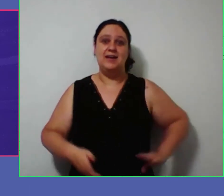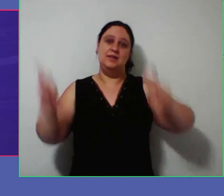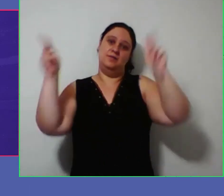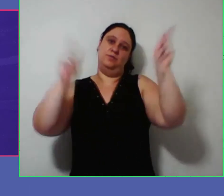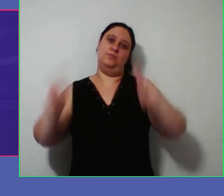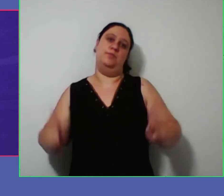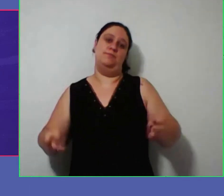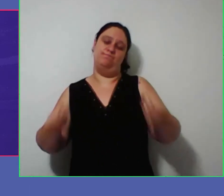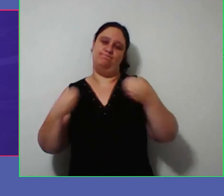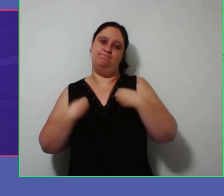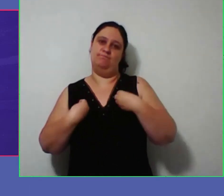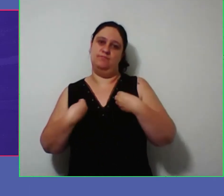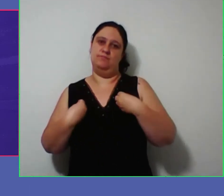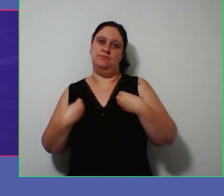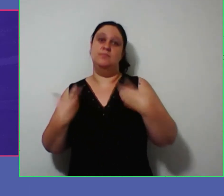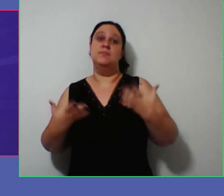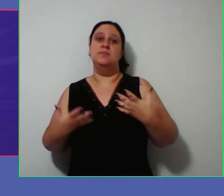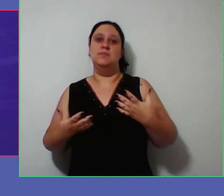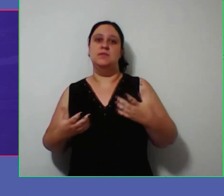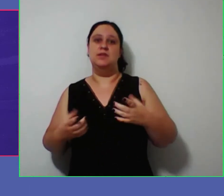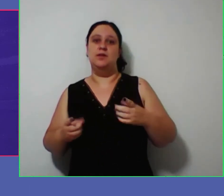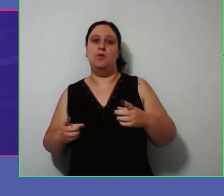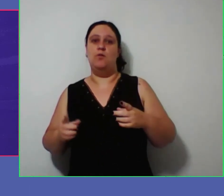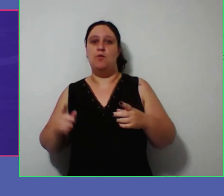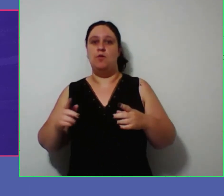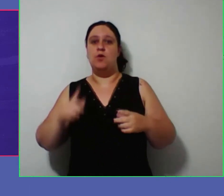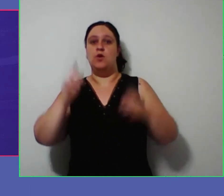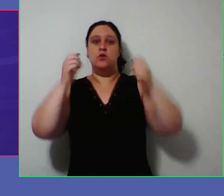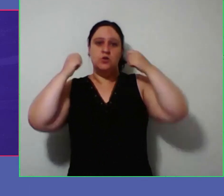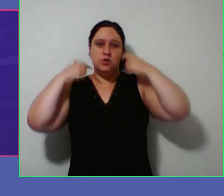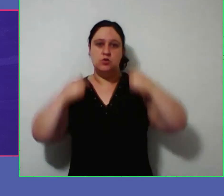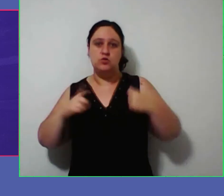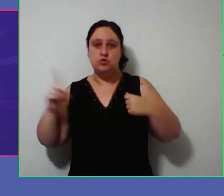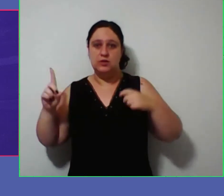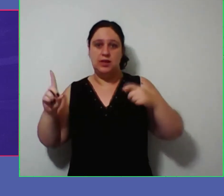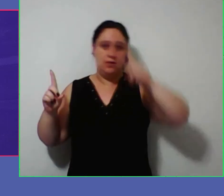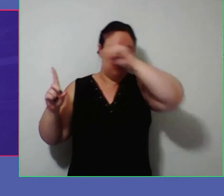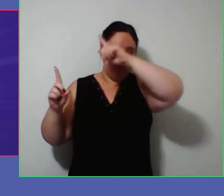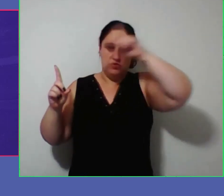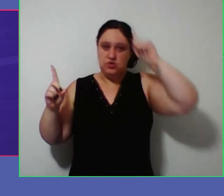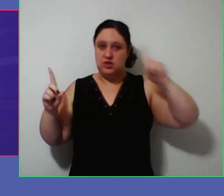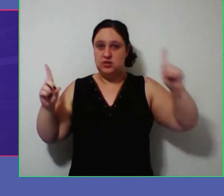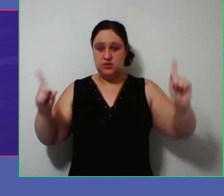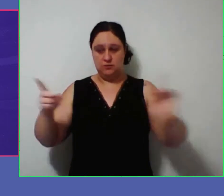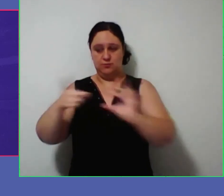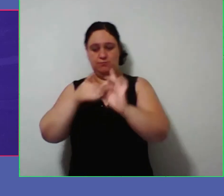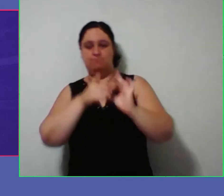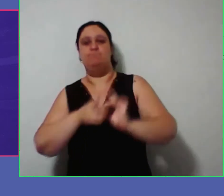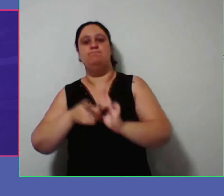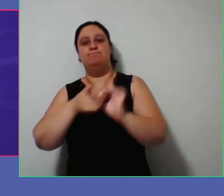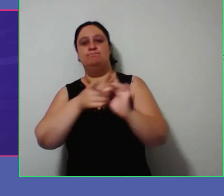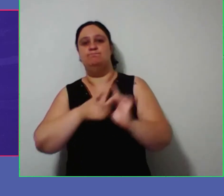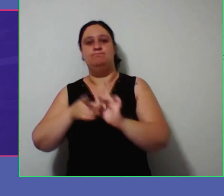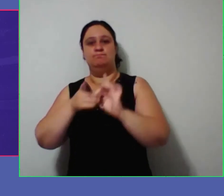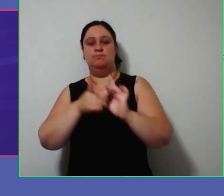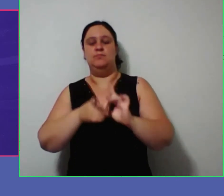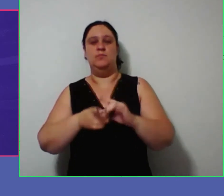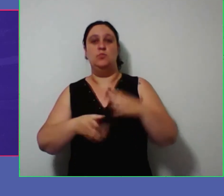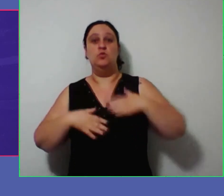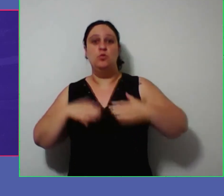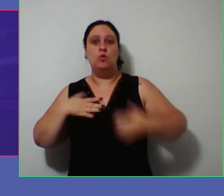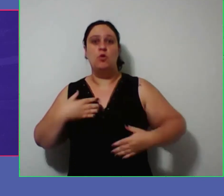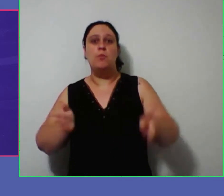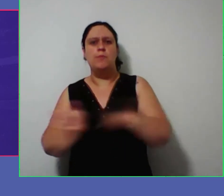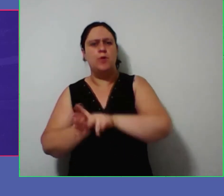em um só corpo com Deus. E esse corpo, irmãos, é o corpo de Cristo. Mesmo corpo,